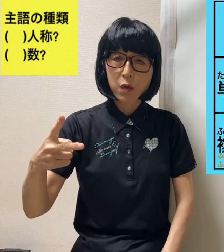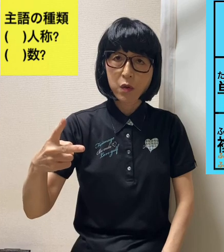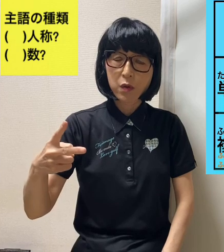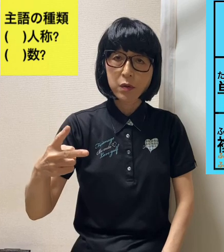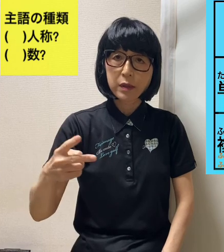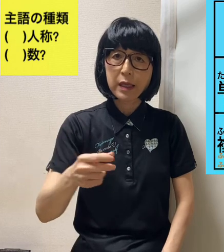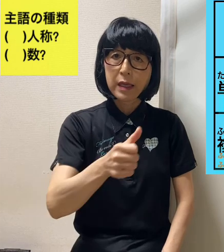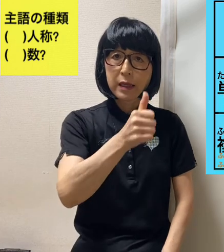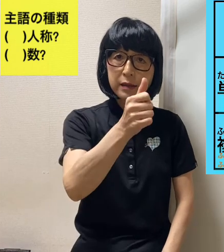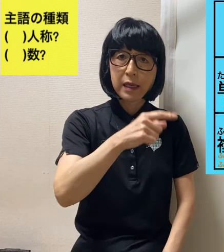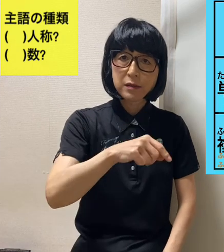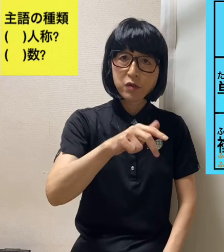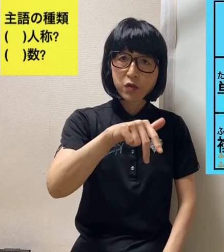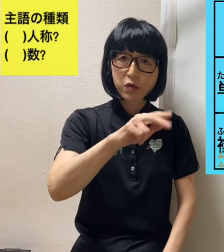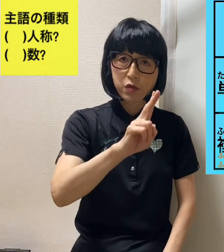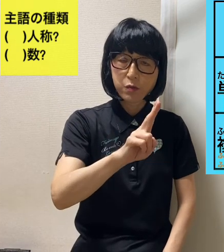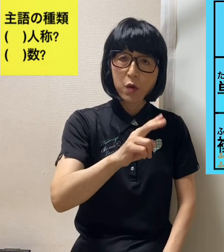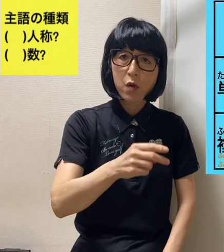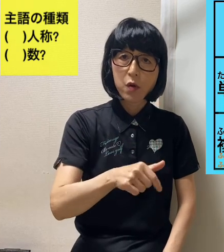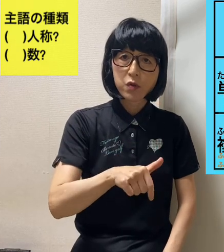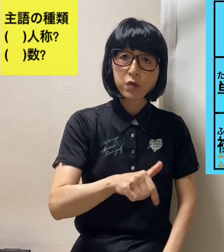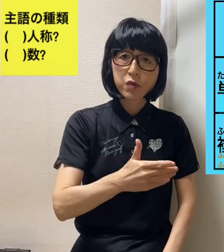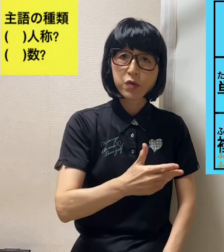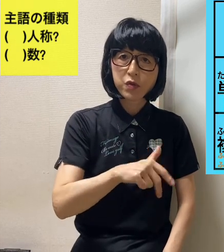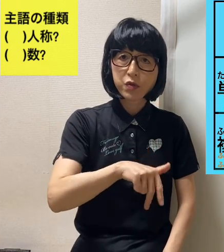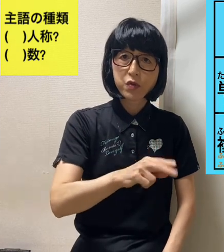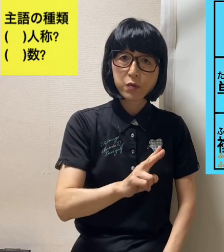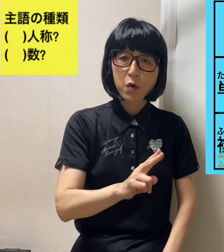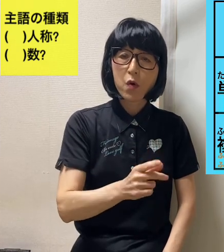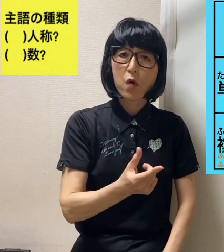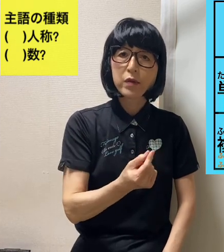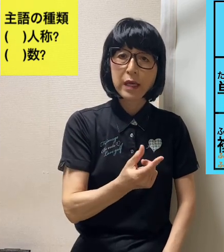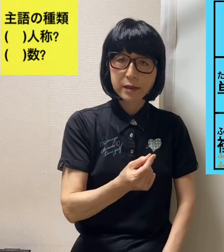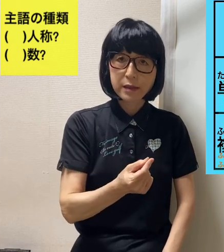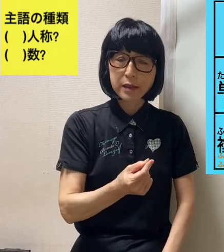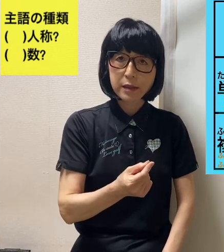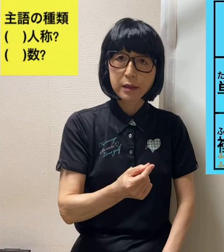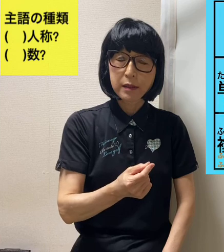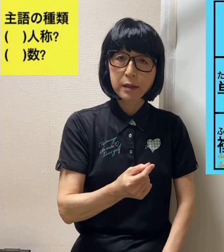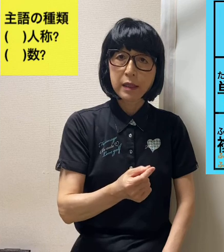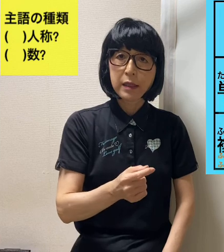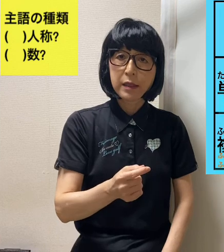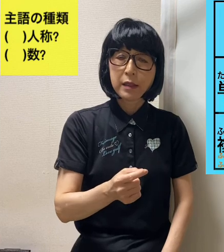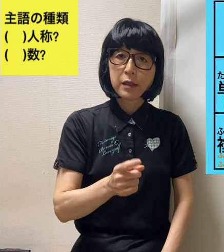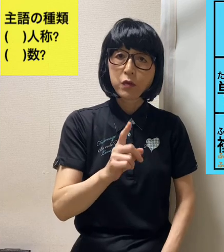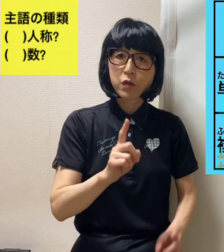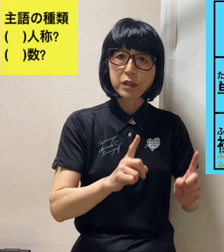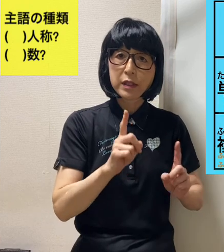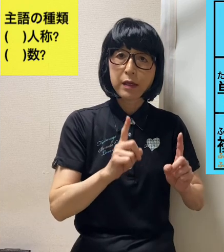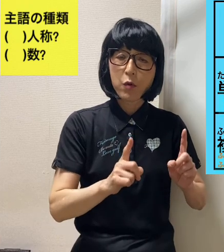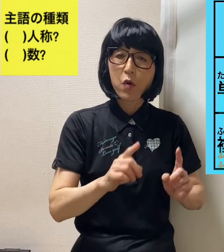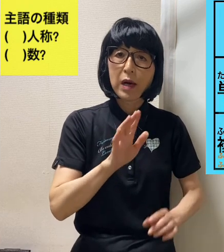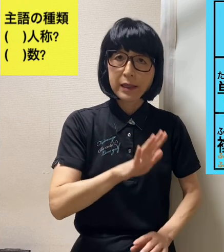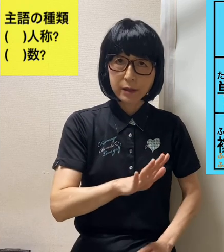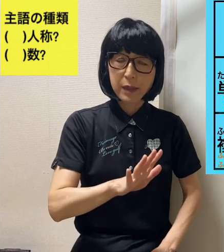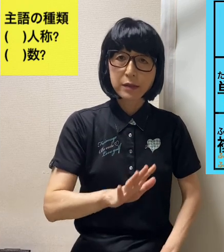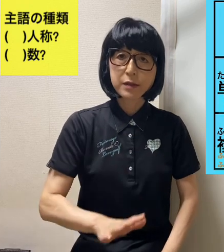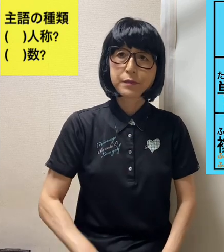人称、単数と複数、同じです。どちらもあります